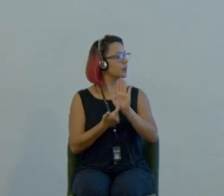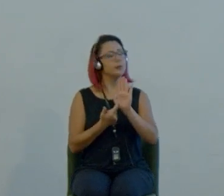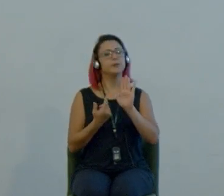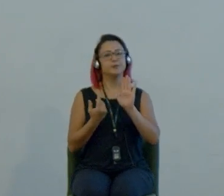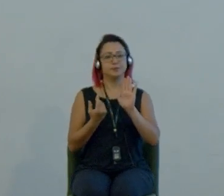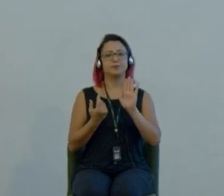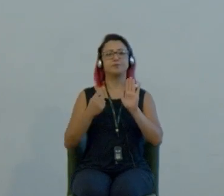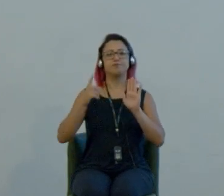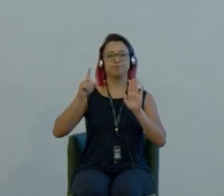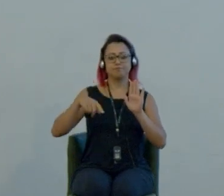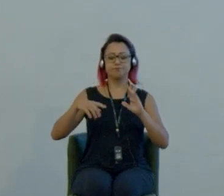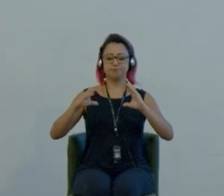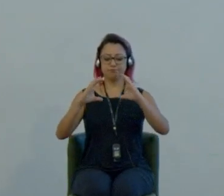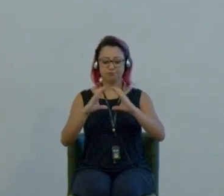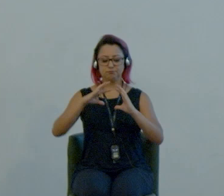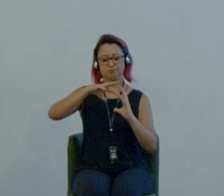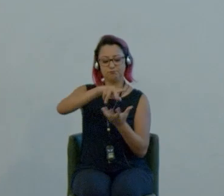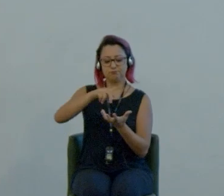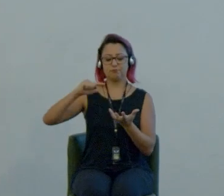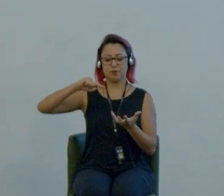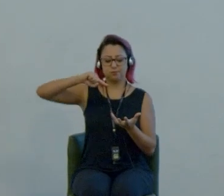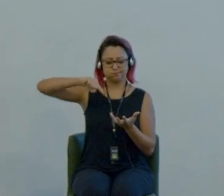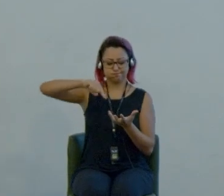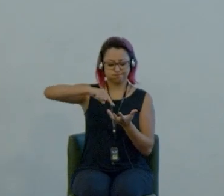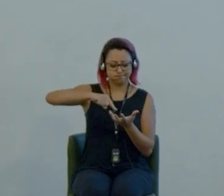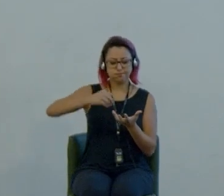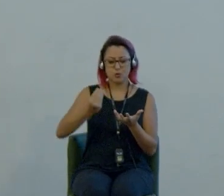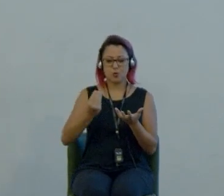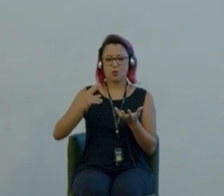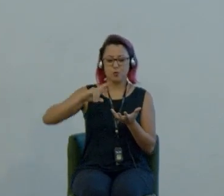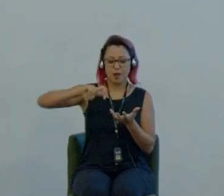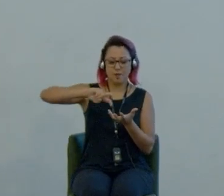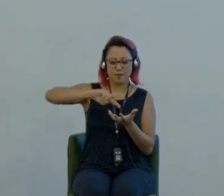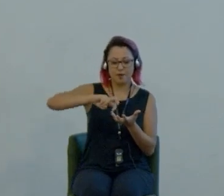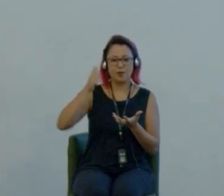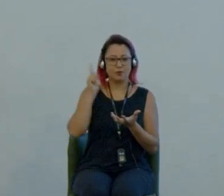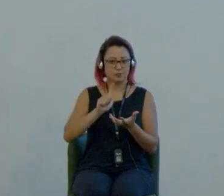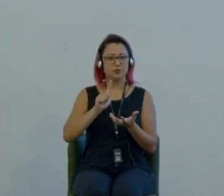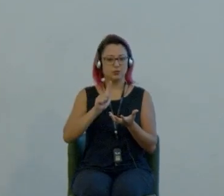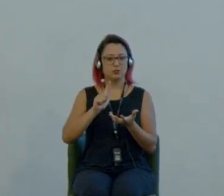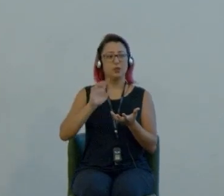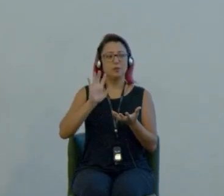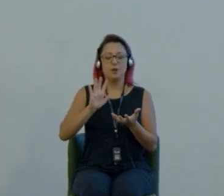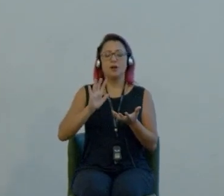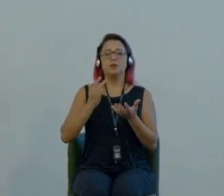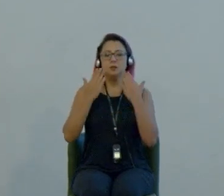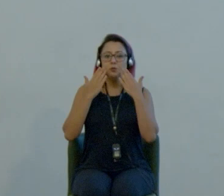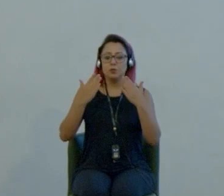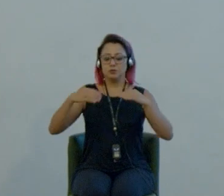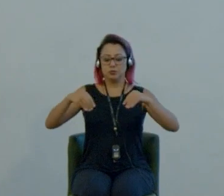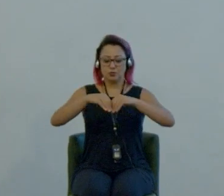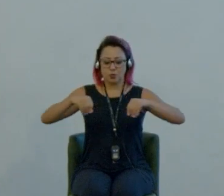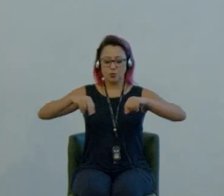du Capitalocène, comme on veut l'appeler, c'est-à-dire cette manière de transformer en profondeur le sol